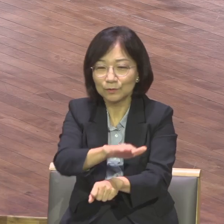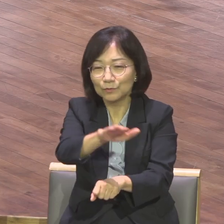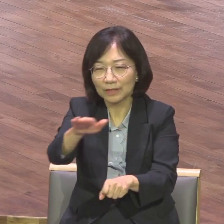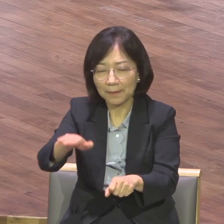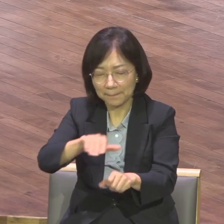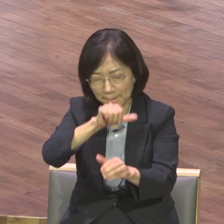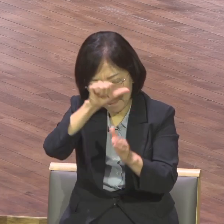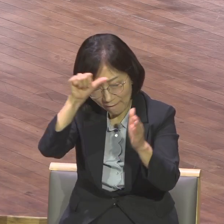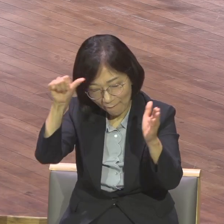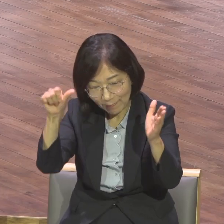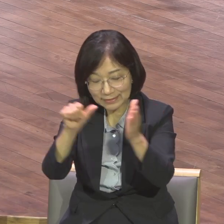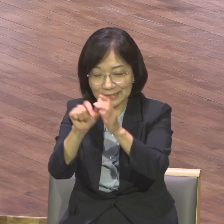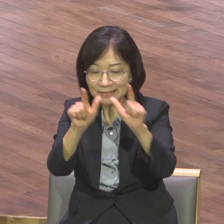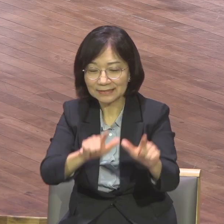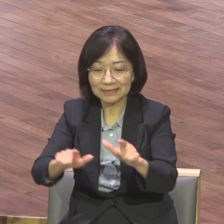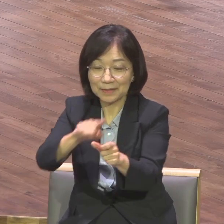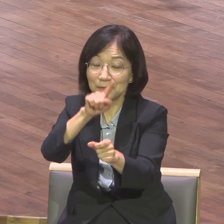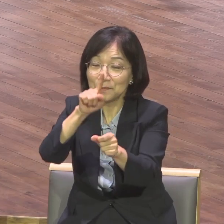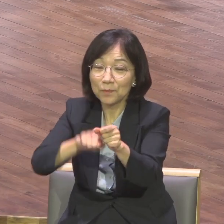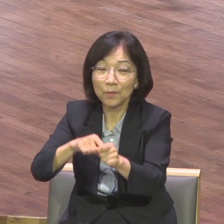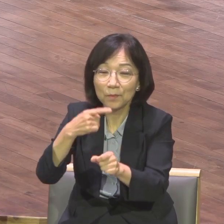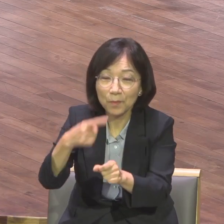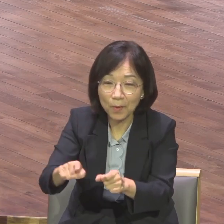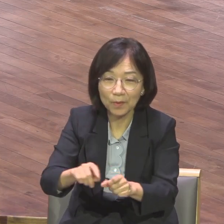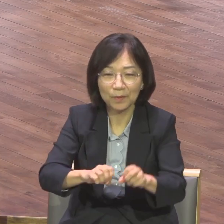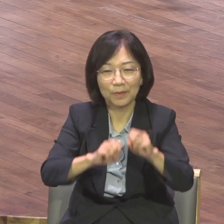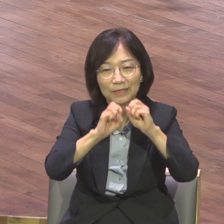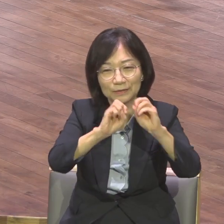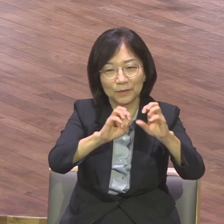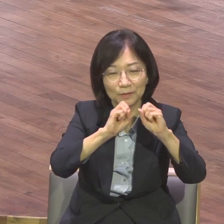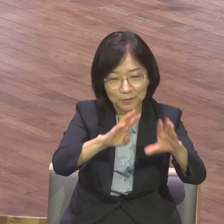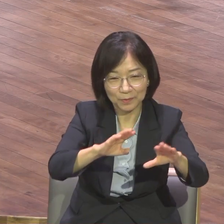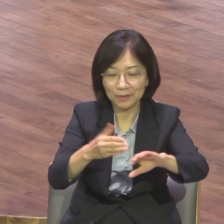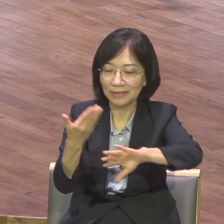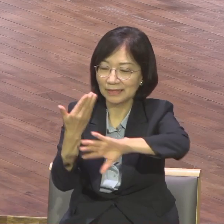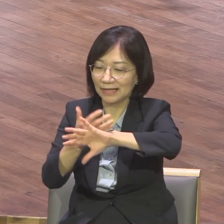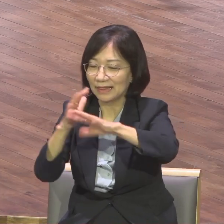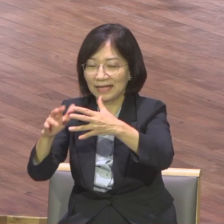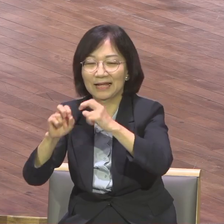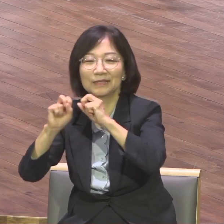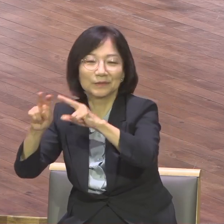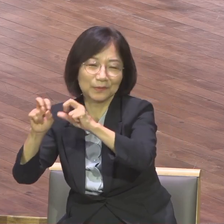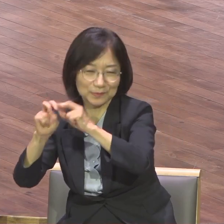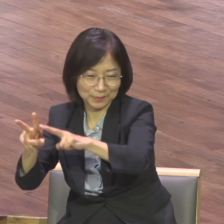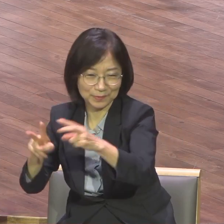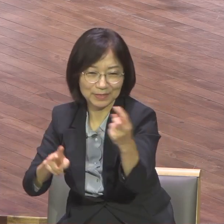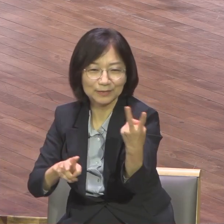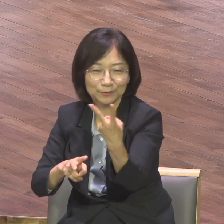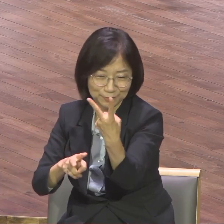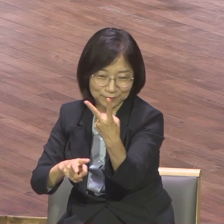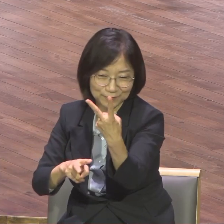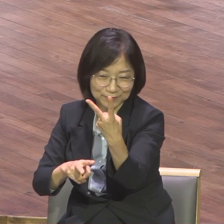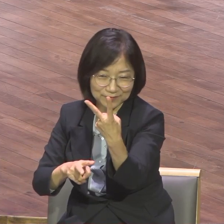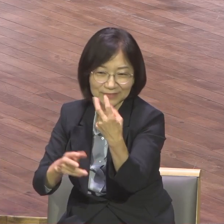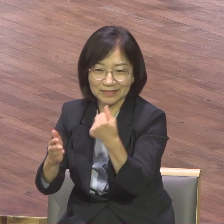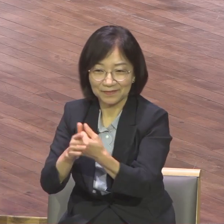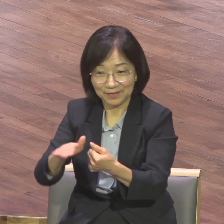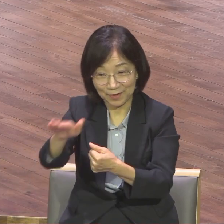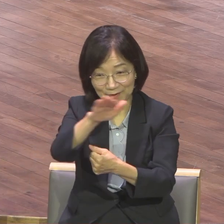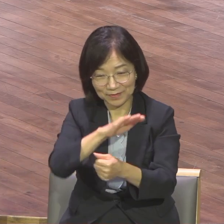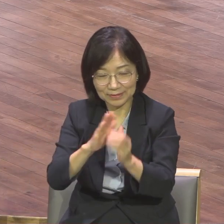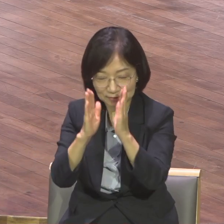여기에 포커스를 여러분이 딱 맞추고 전도와 선교 기업을 놓고 기도하는데